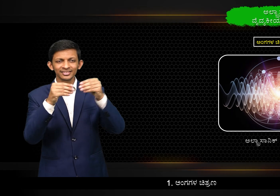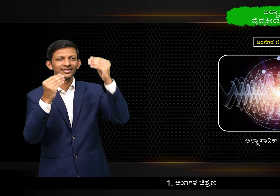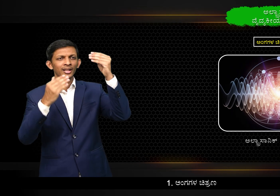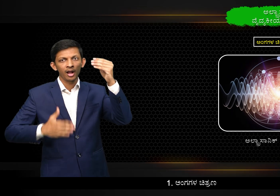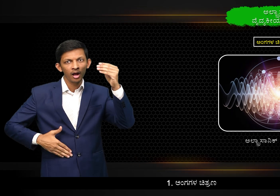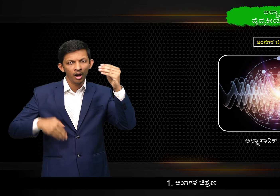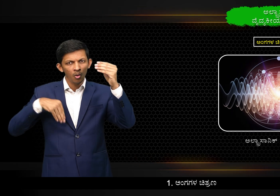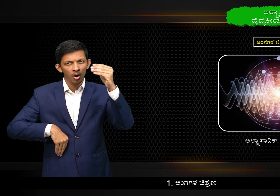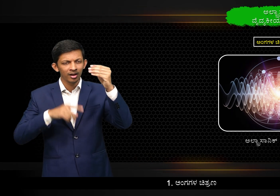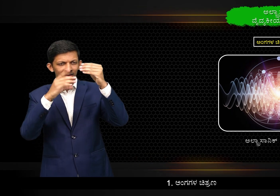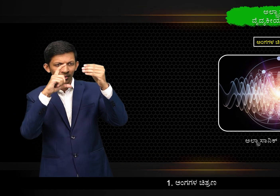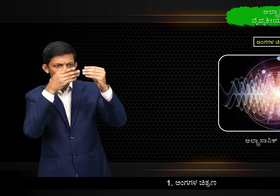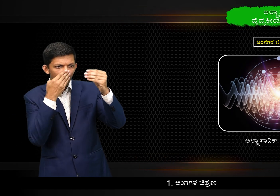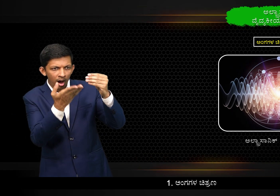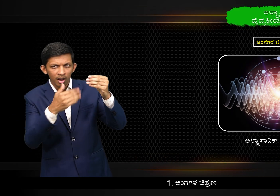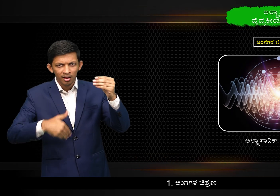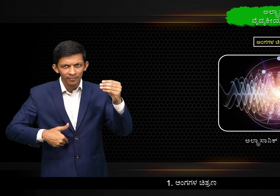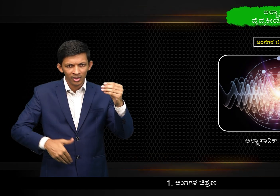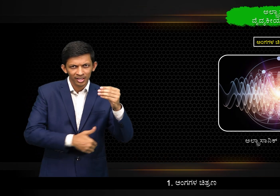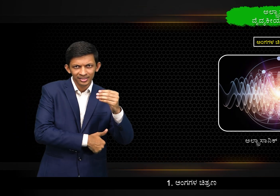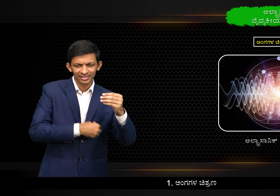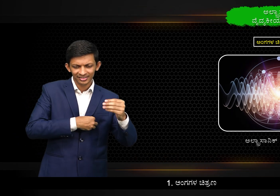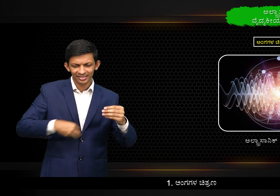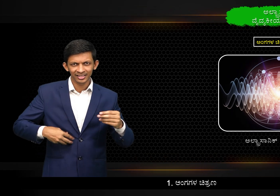1. ಅಂಗಗಳ ಚಿತ್ರಣ.